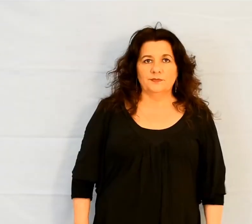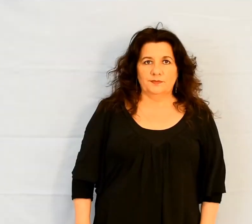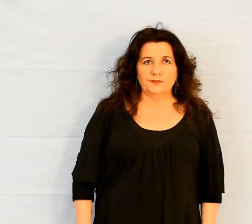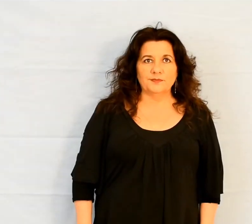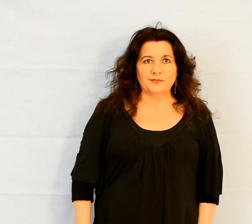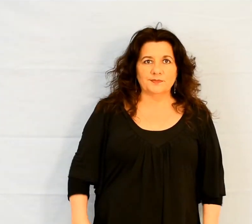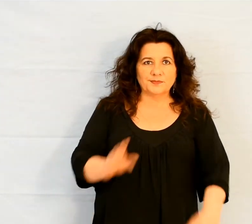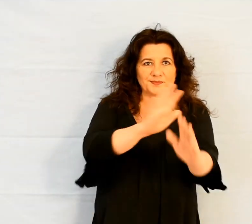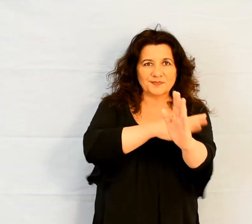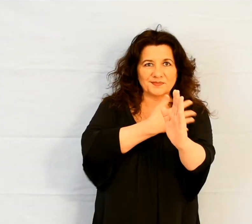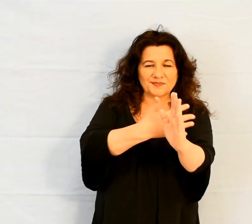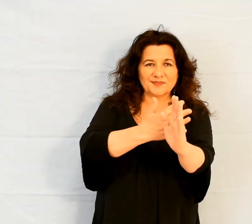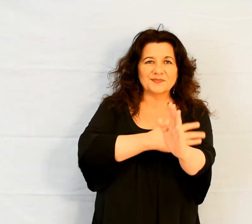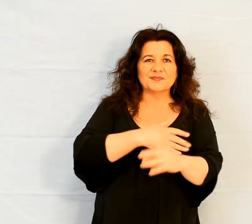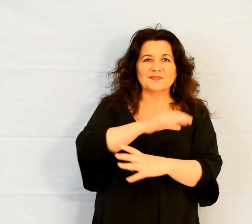Psaume 115.